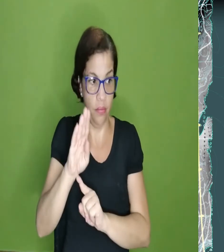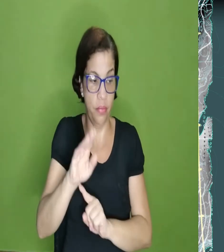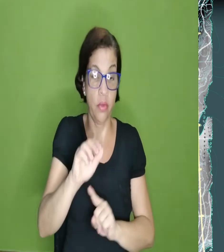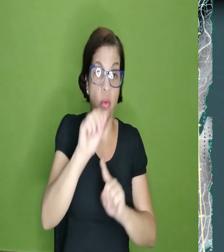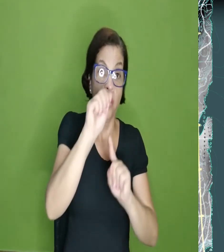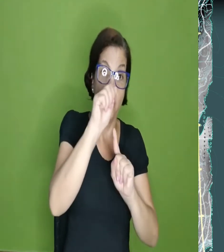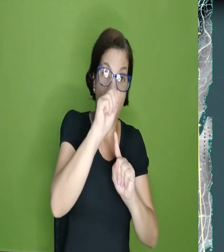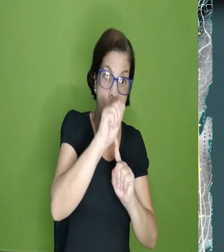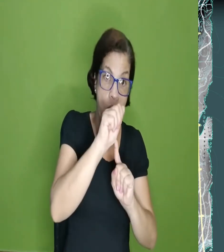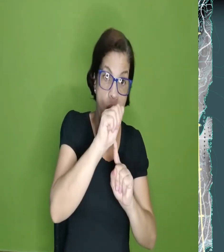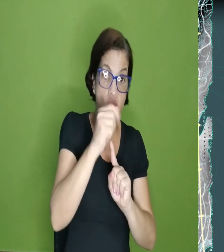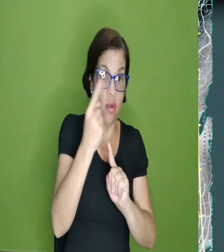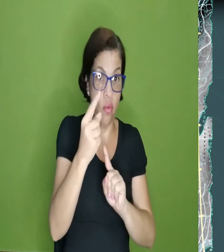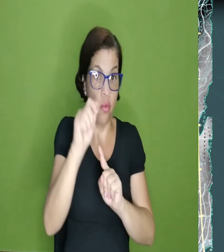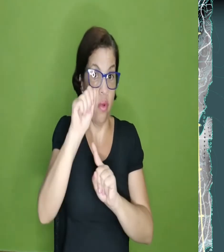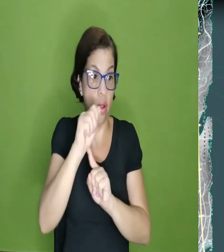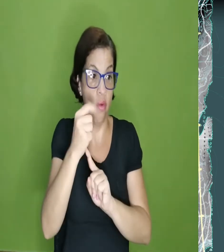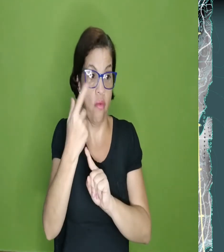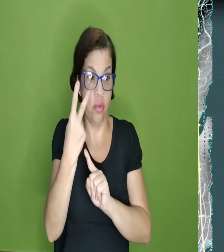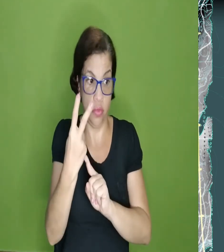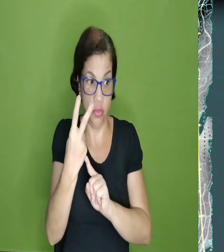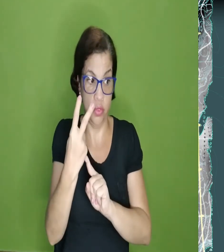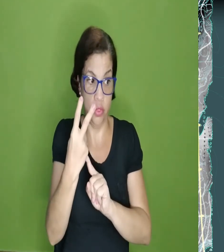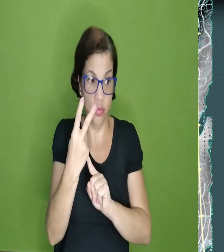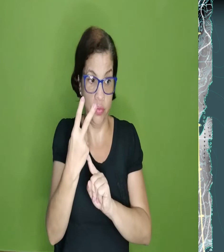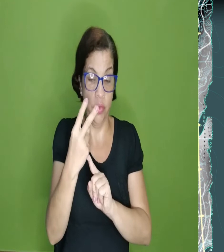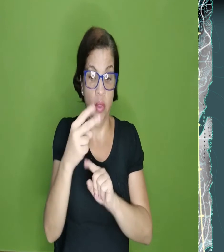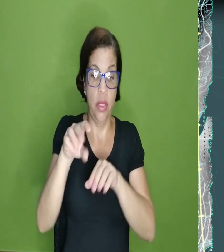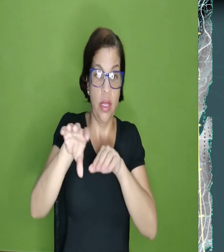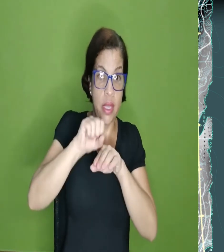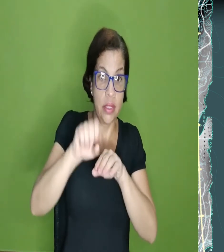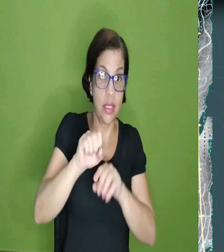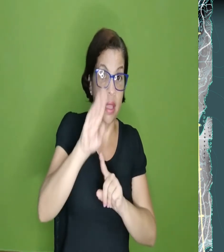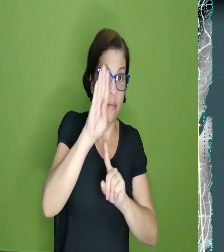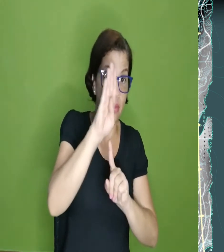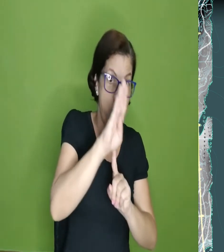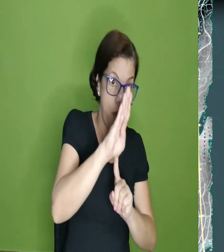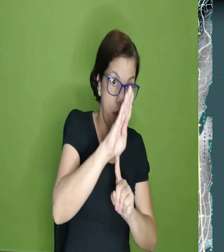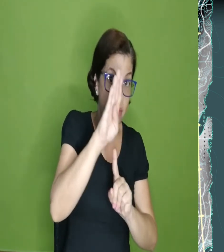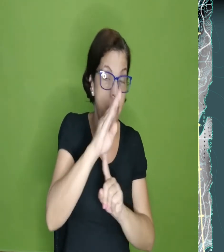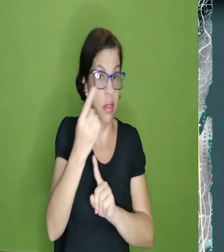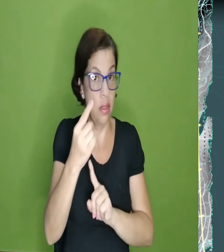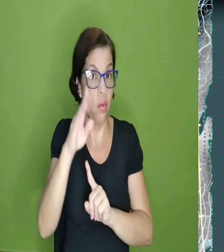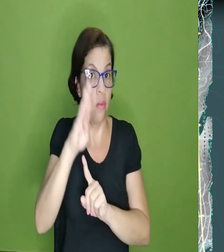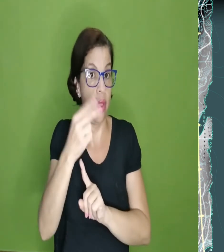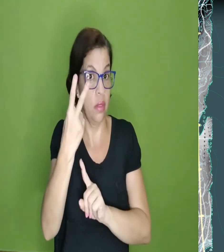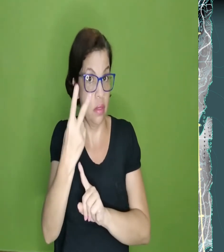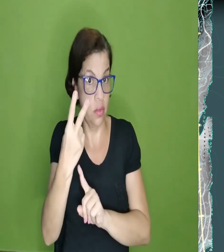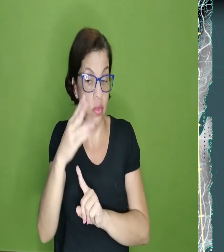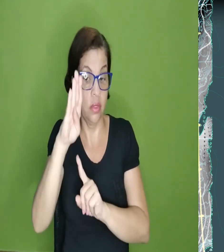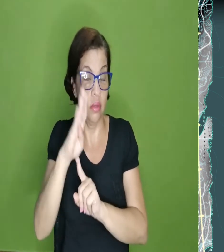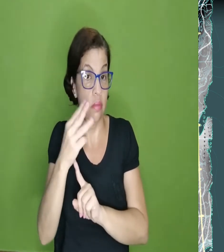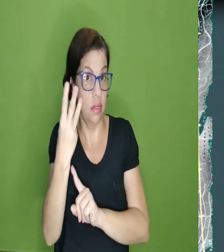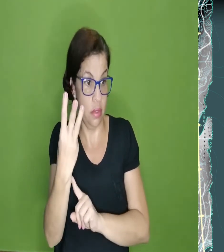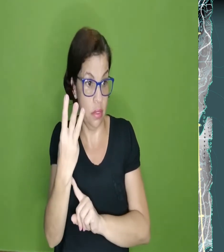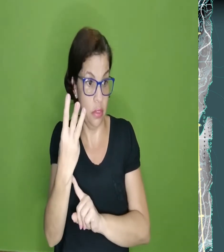alfa subclassificados em alfa 1 e alfa 2 e os receptores beta em beta 1, beta 2